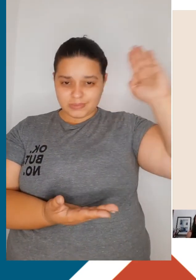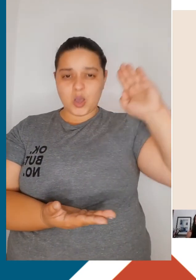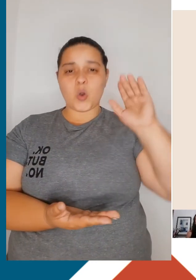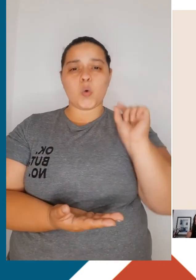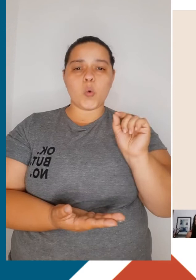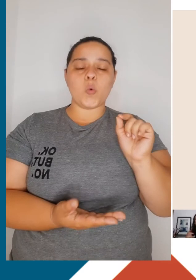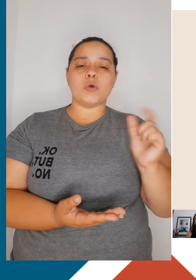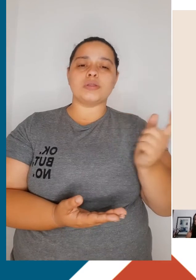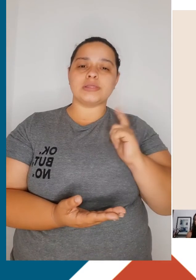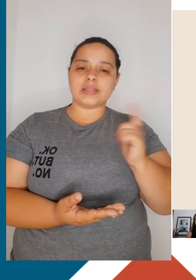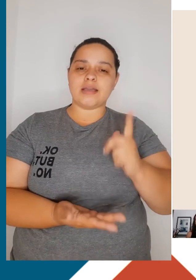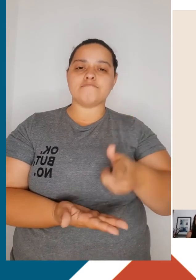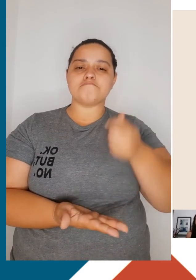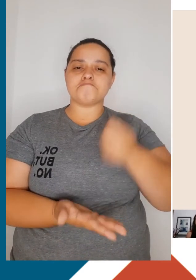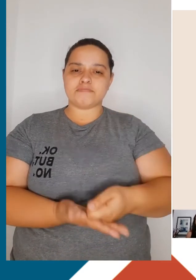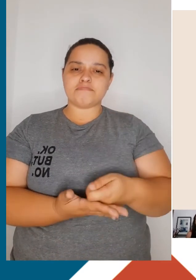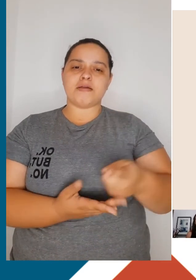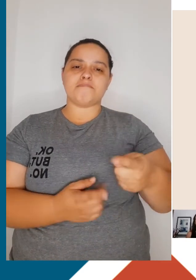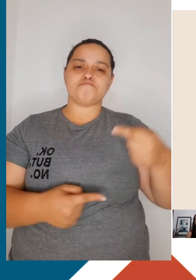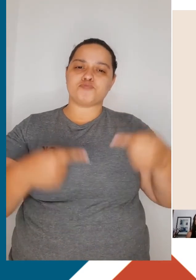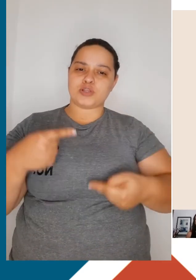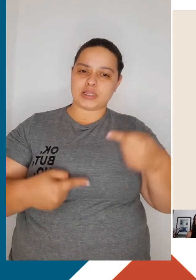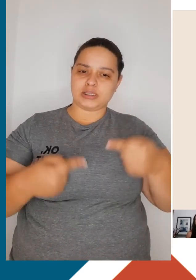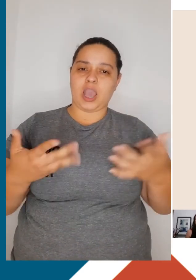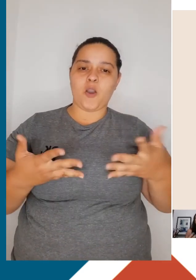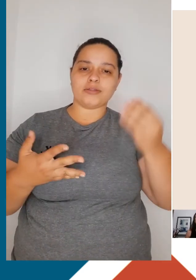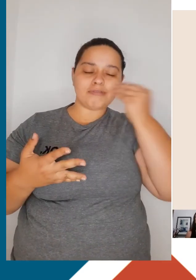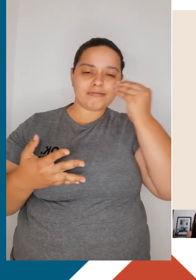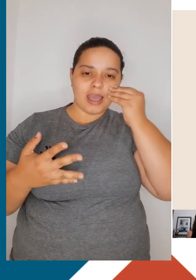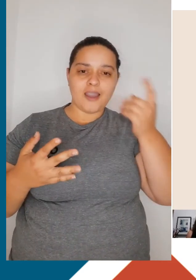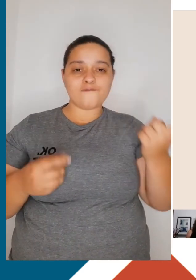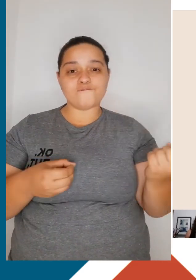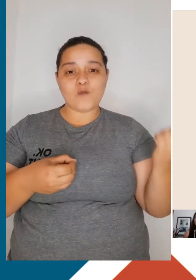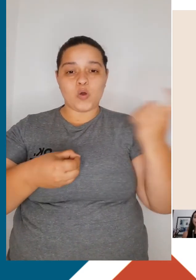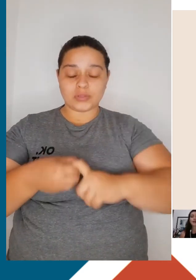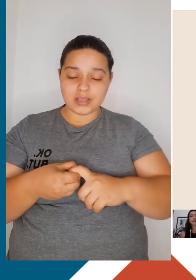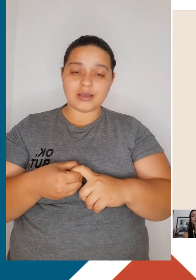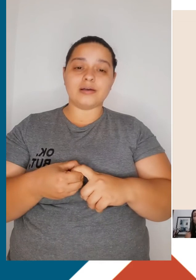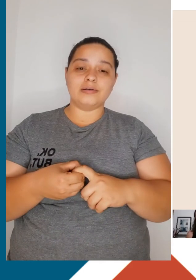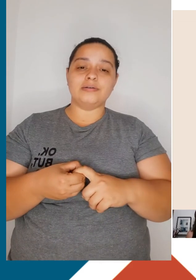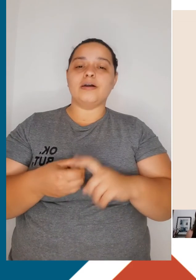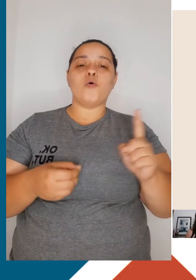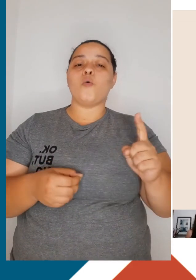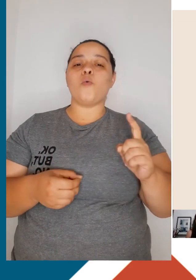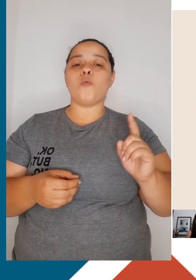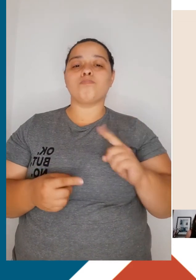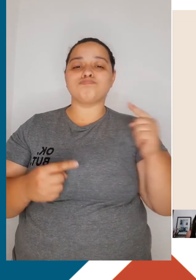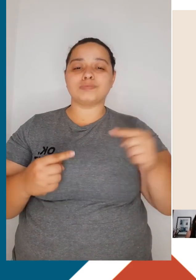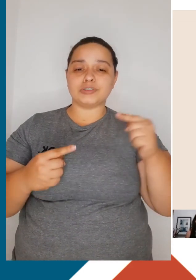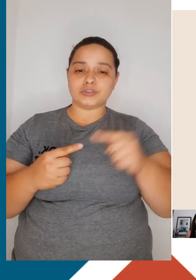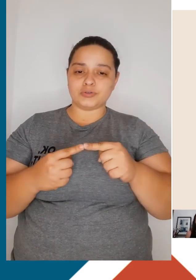que foram afetadas pela política napoleônica e aí agora estão reivindicando o retorno ao trono. Então, ela tem como